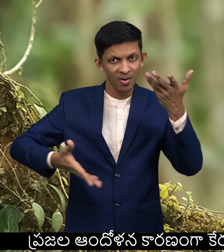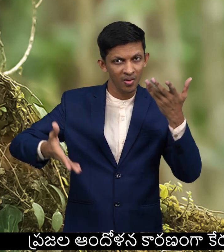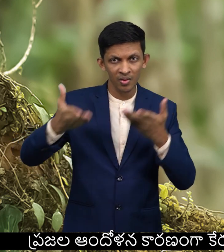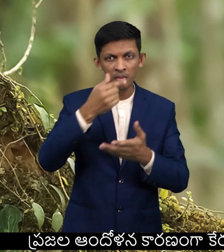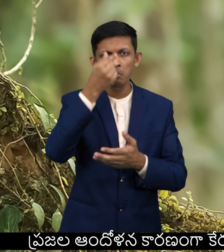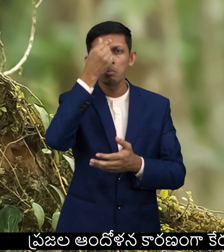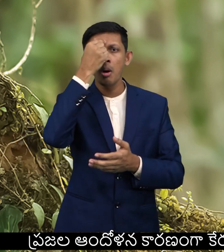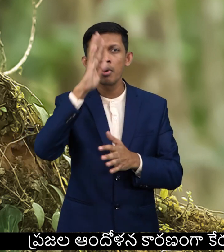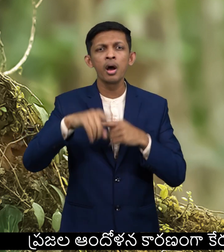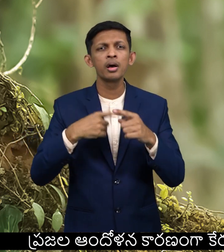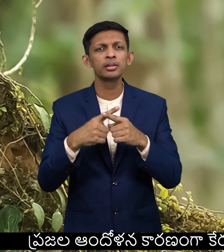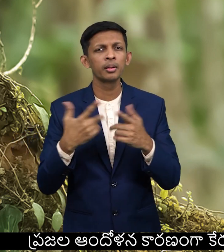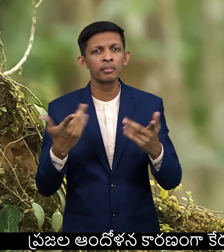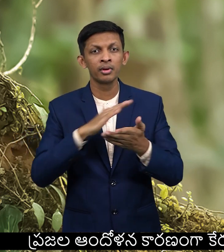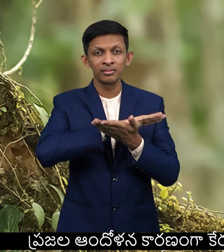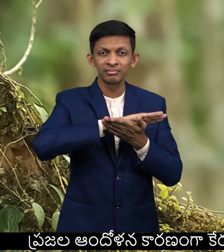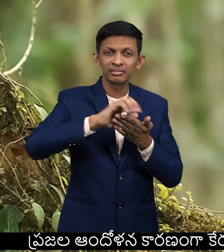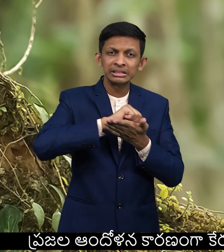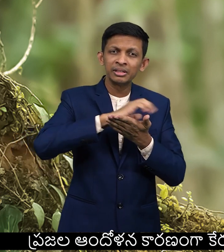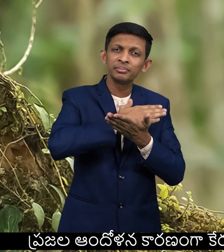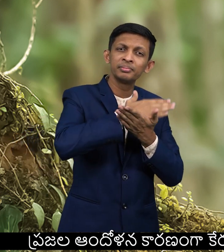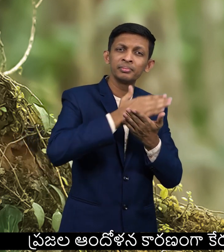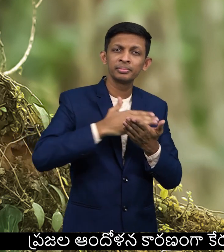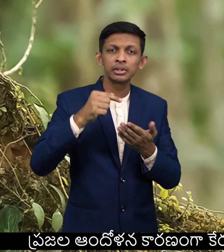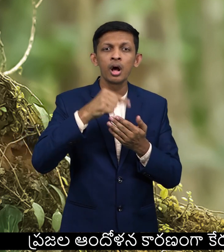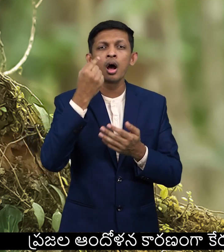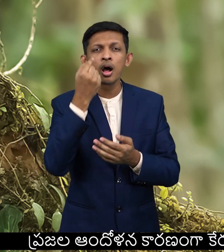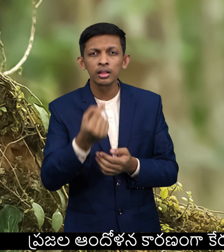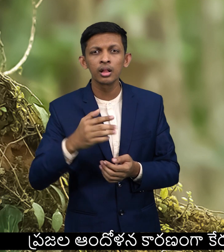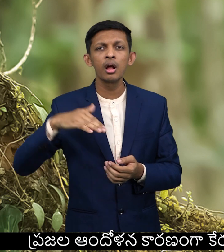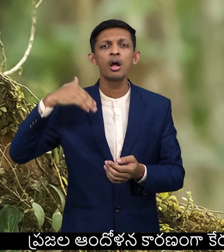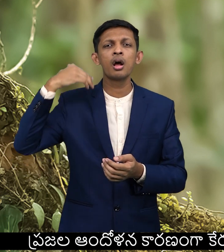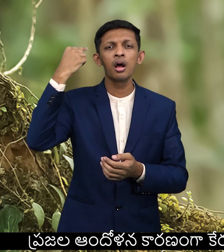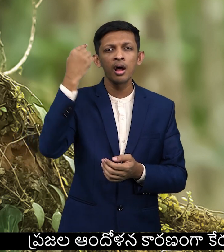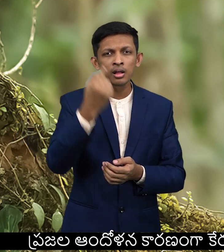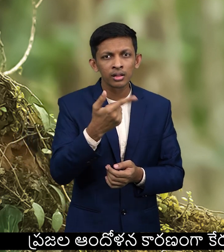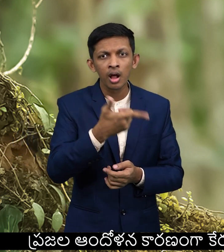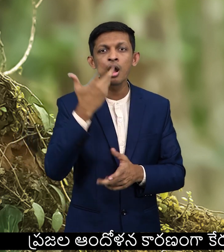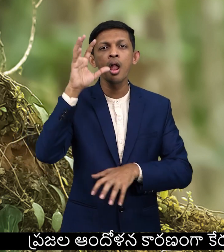ఆందోళన కారణంగా కేరళలో సైలెంట్ వ్యాలీ డ్యామ్ ప్రాజెక్ట్ ఆగిపోయింది.